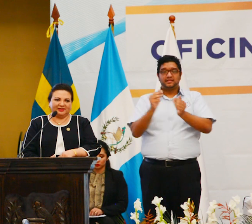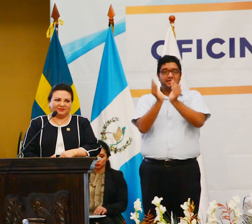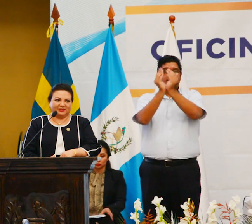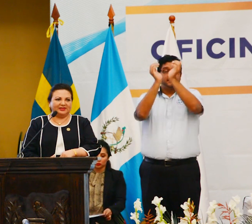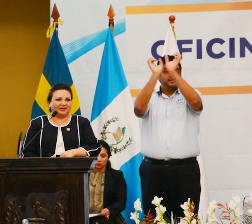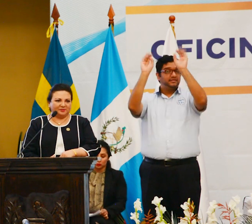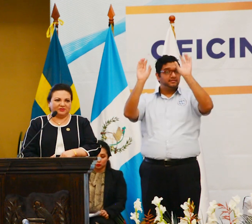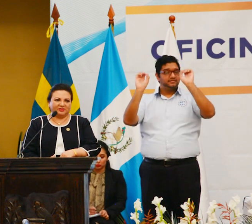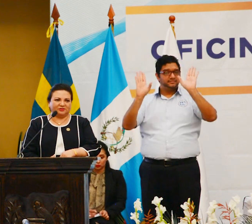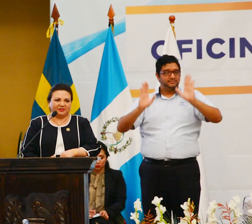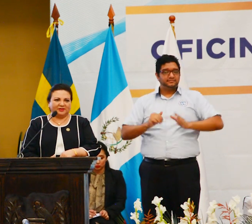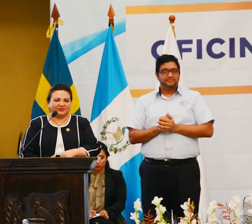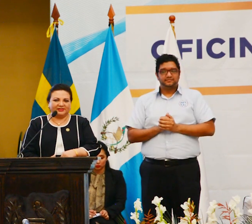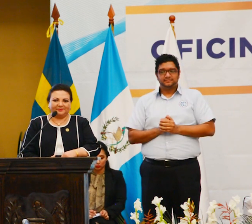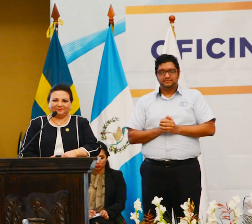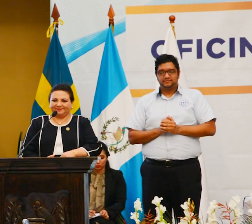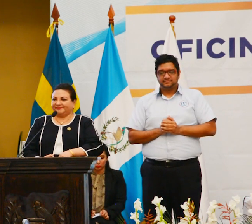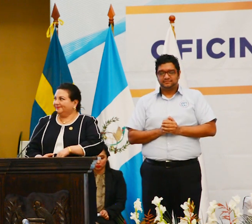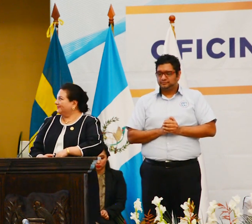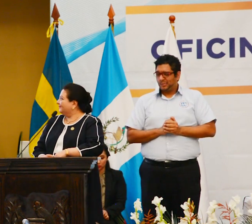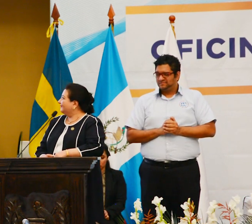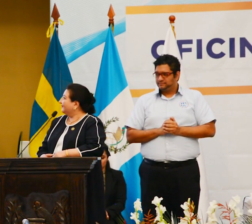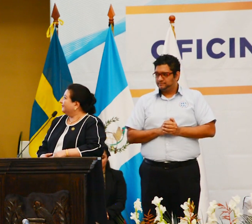Día Internacional de las Personas con Discapacidad.